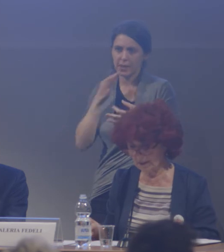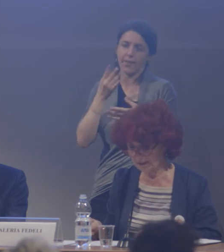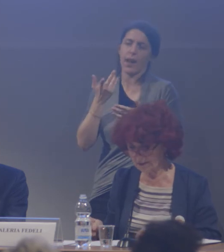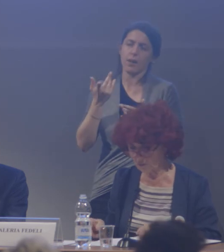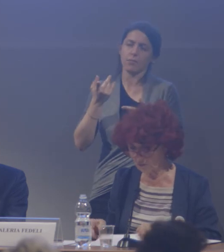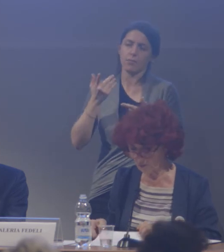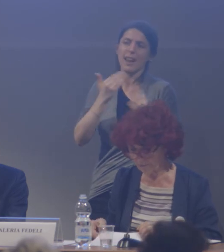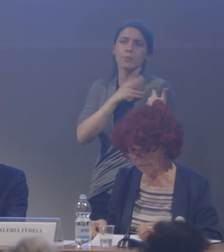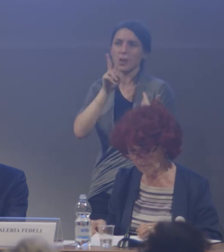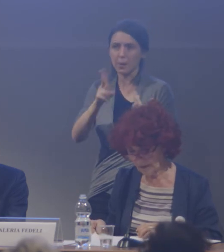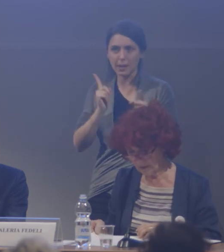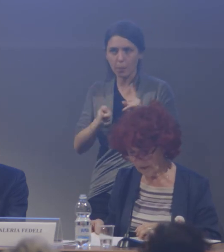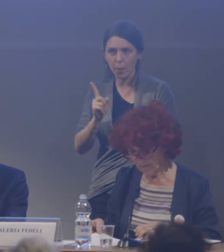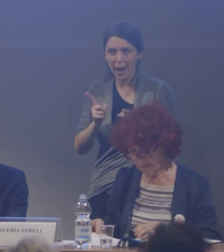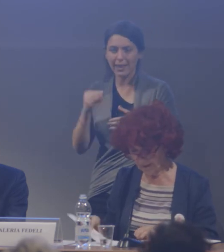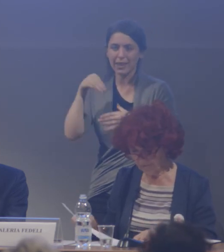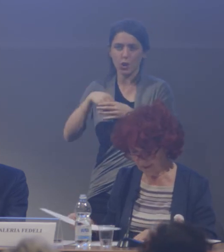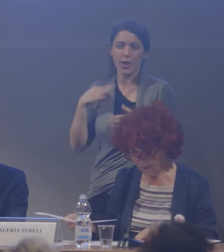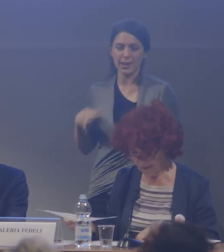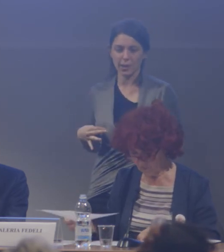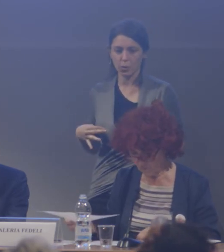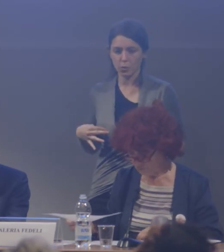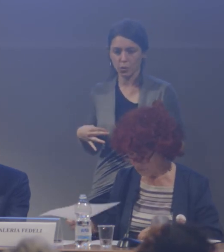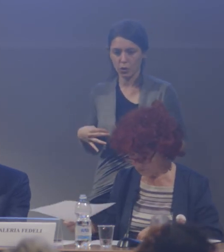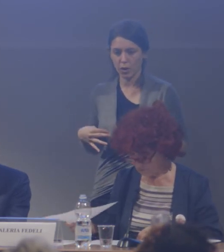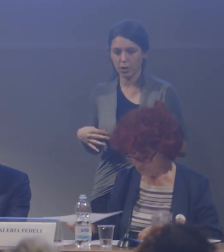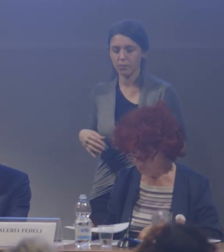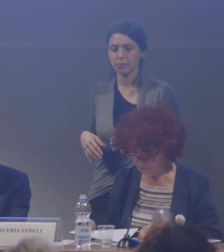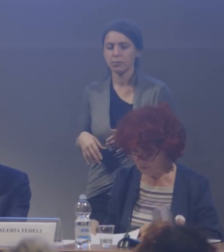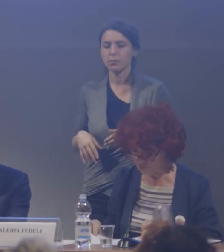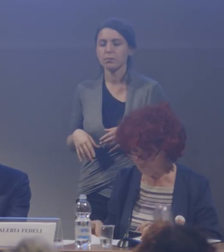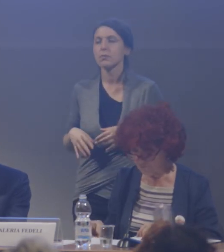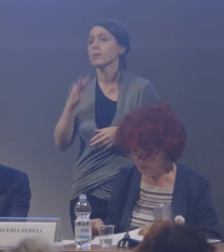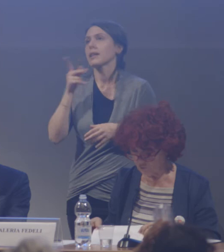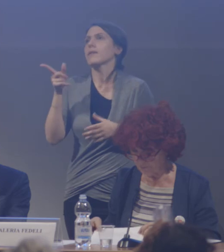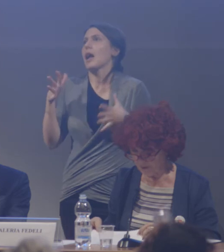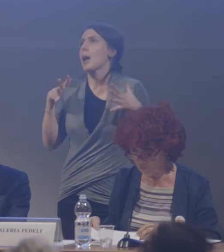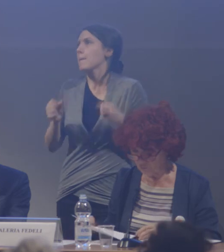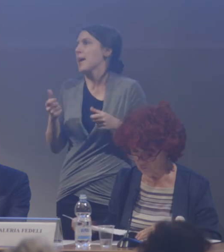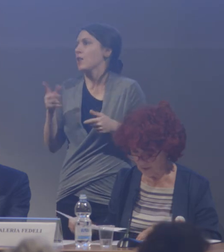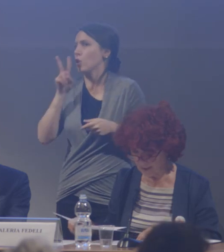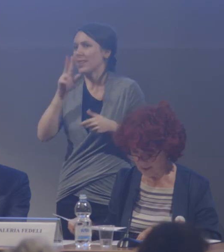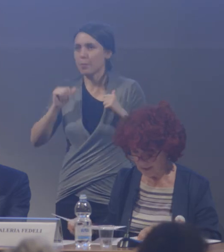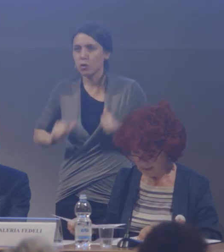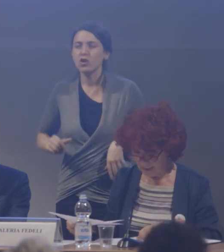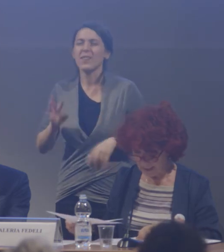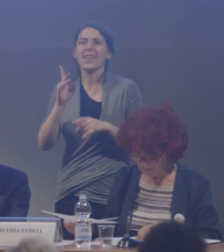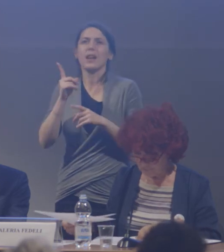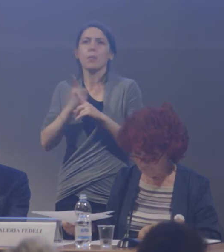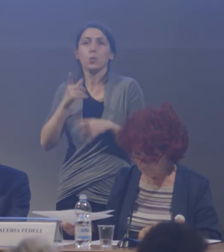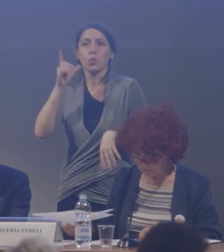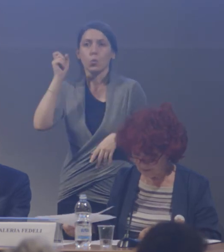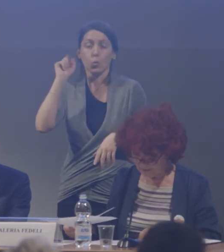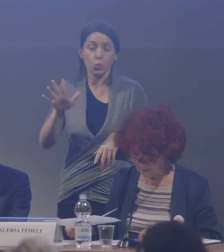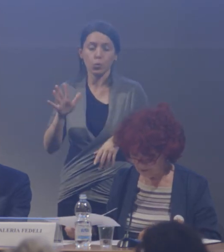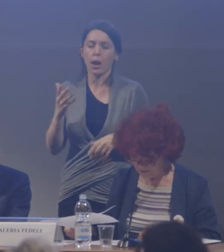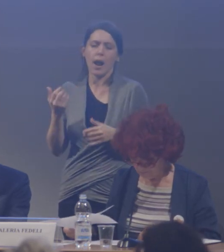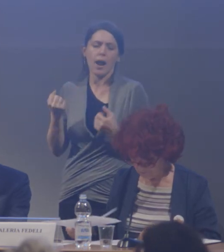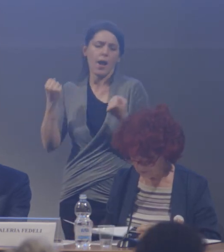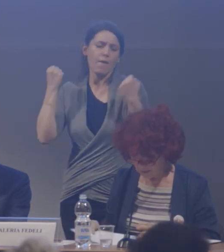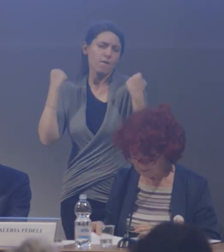e nelle istituzioni, per arrivare a tutto questo. Insomma, il suo impegno civile, il suo impegno culturale è